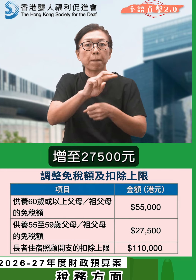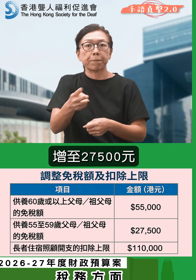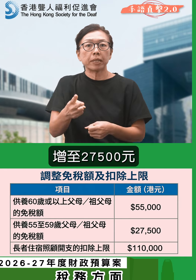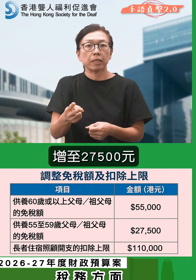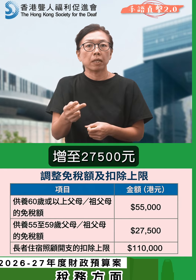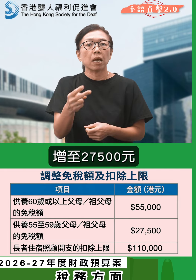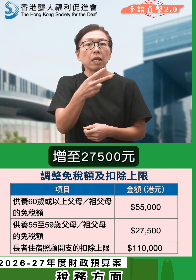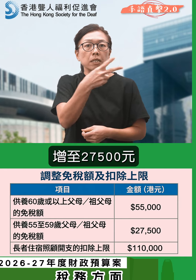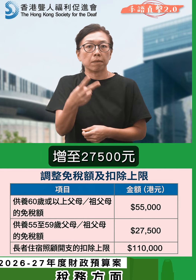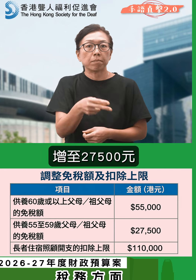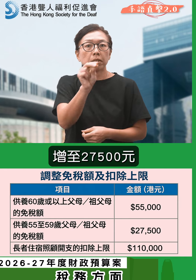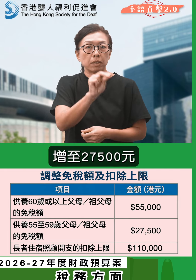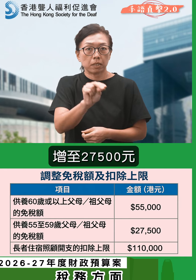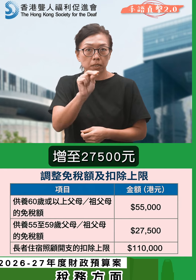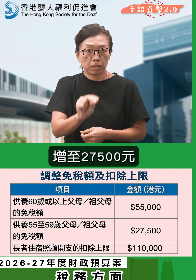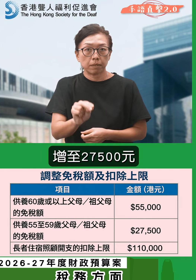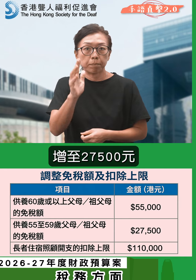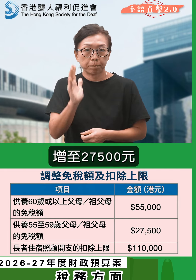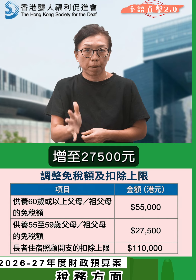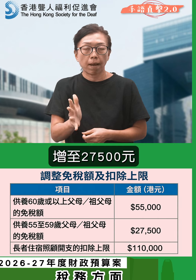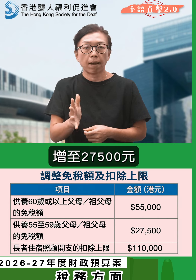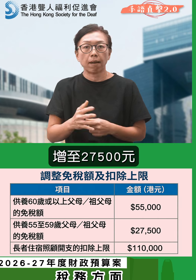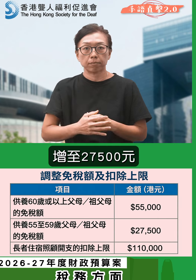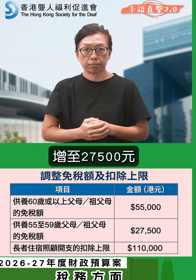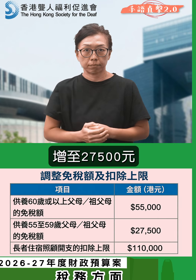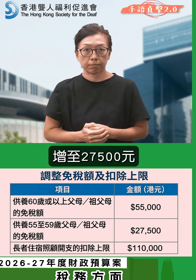至27500元。